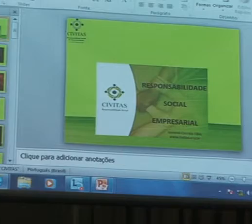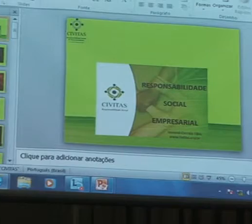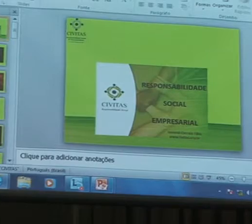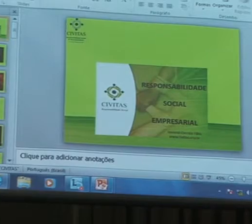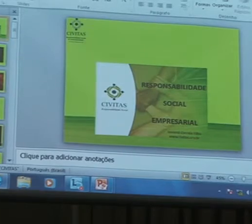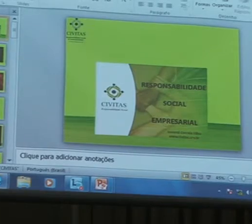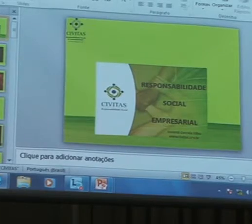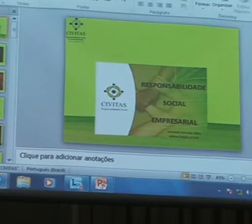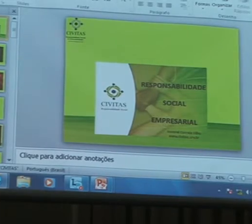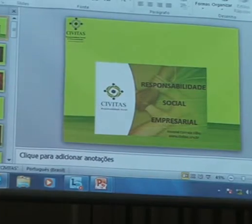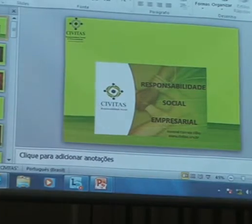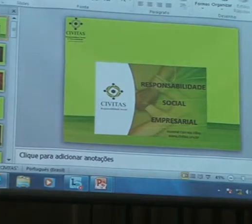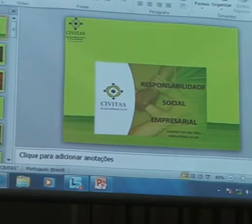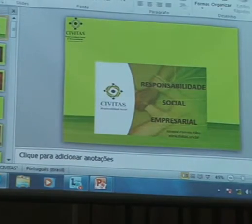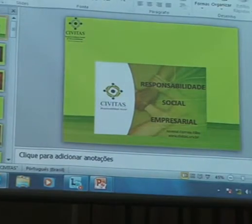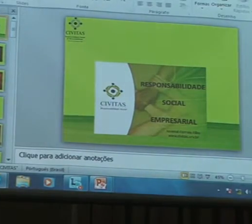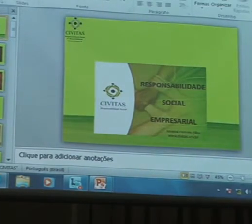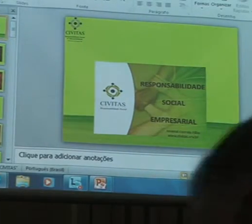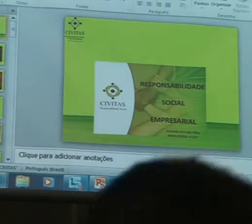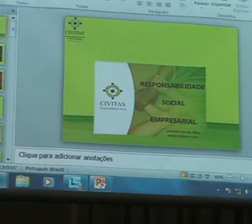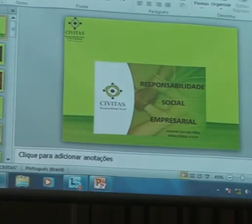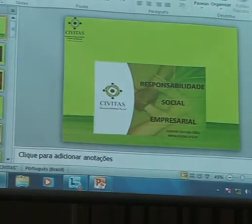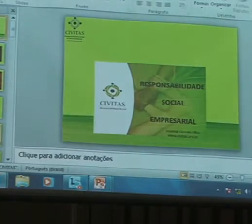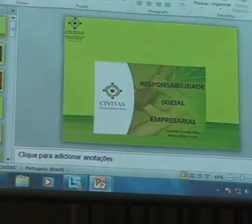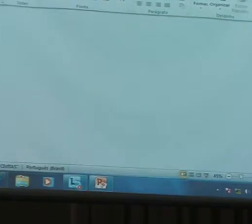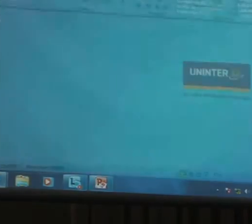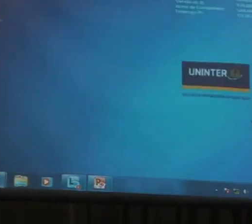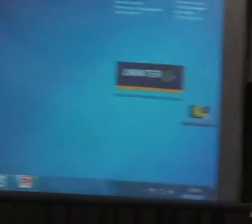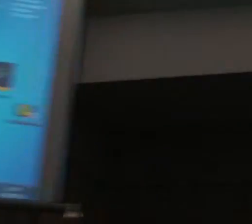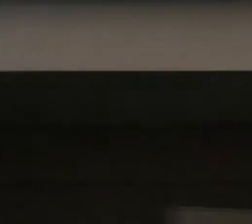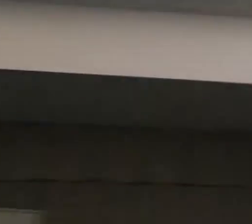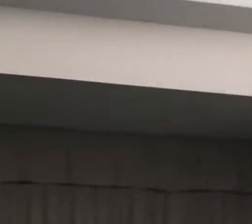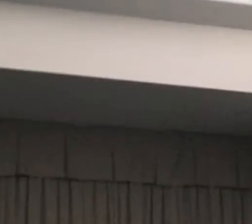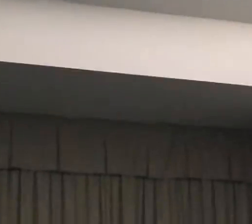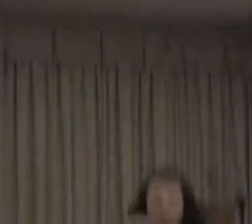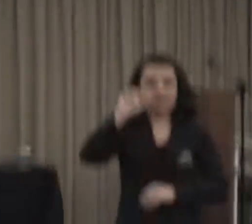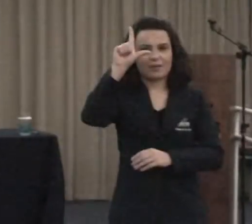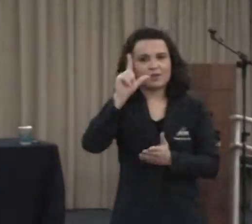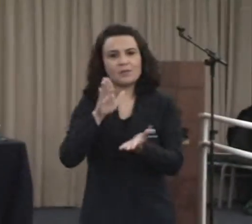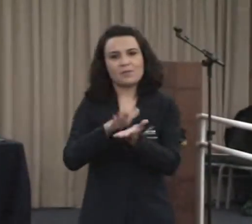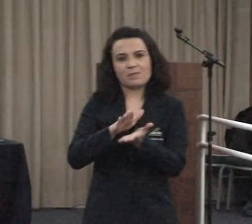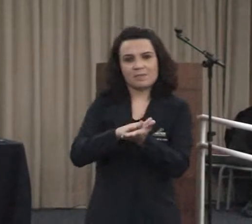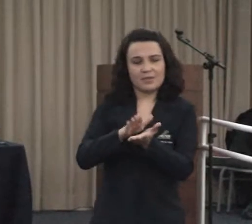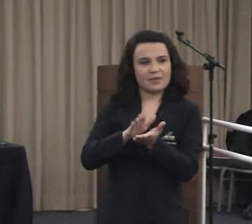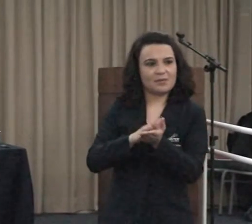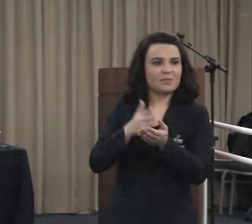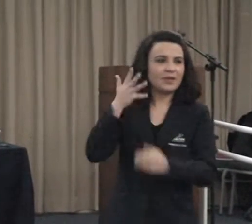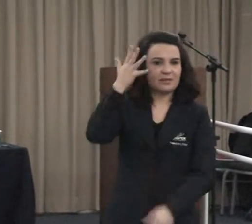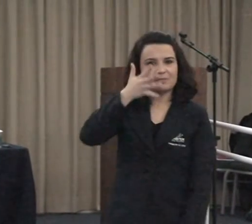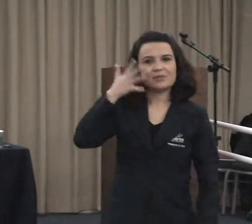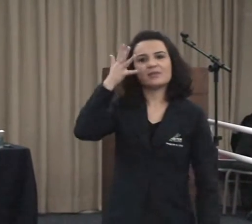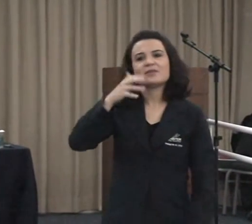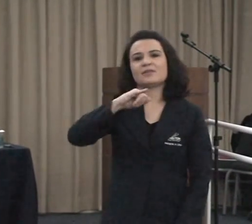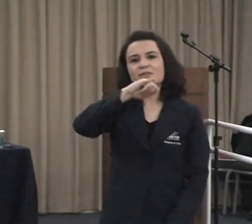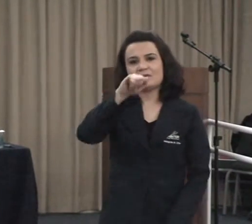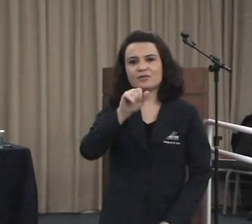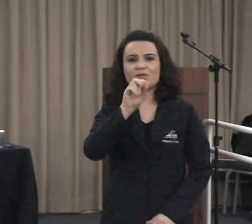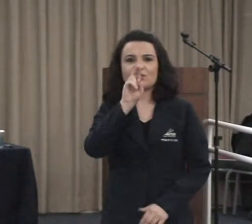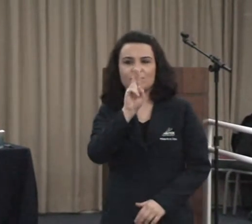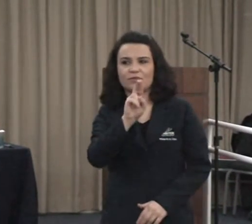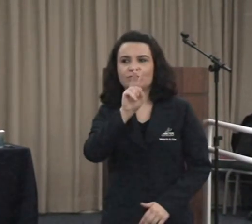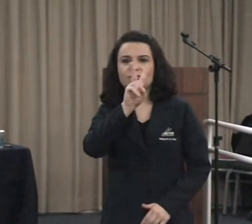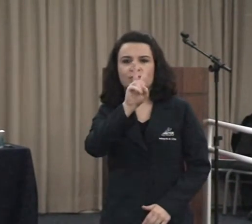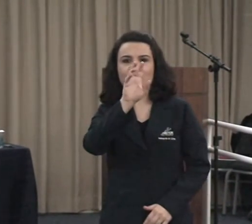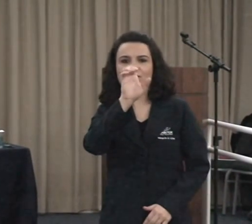Parabéns pela palestra, Juvenal. Aproveitando o gancho da questão da acessibilidade, falando de pessoas